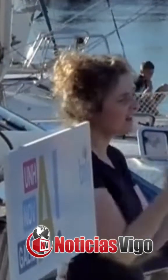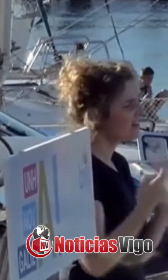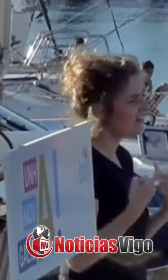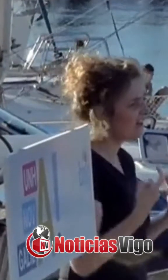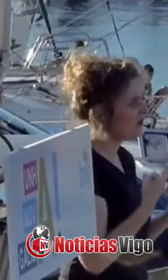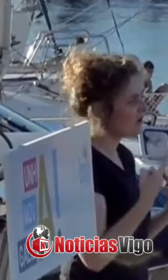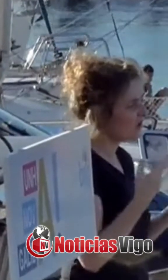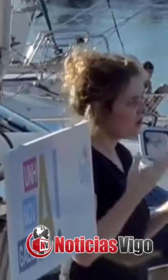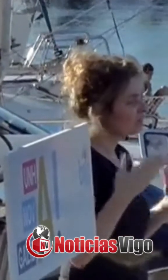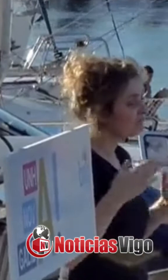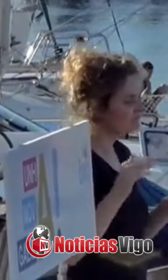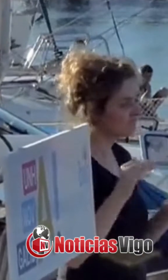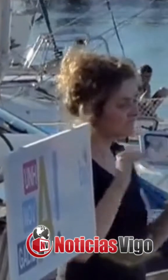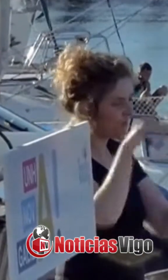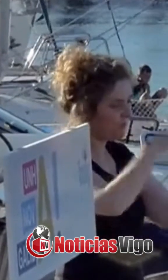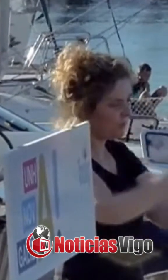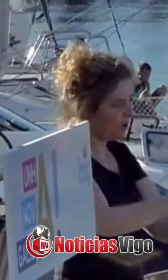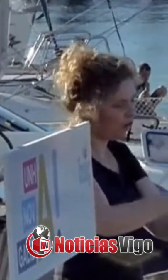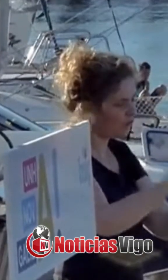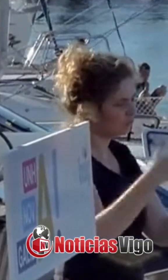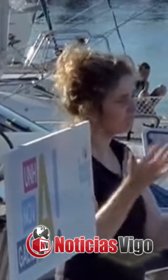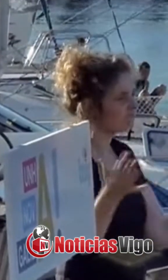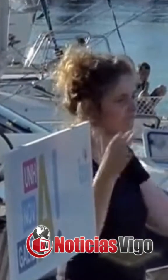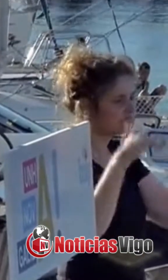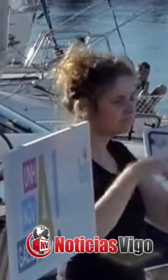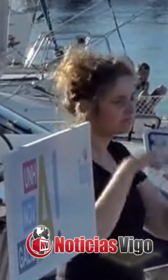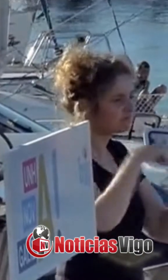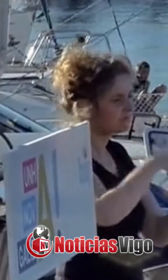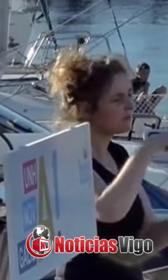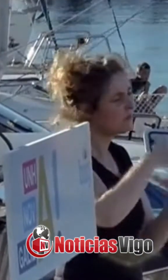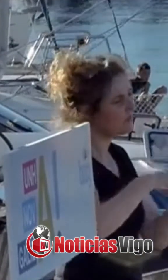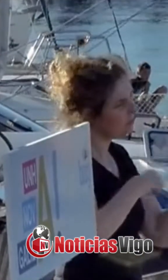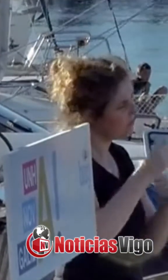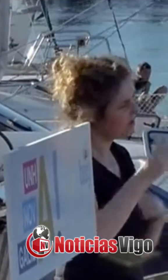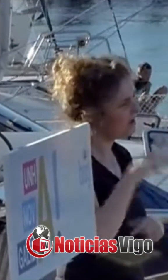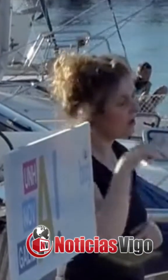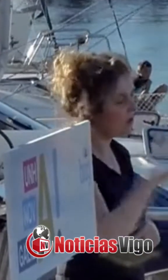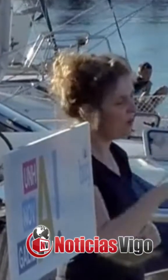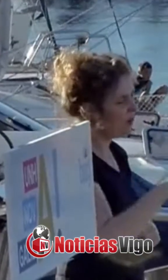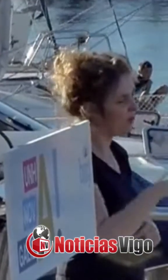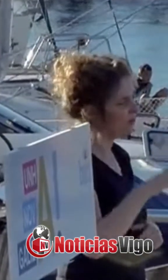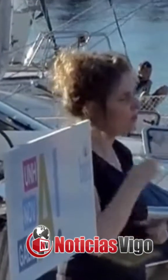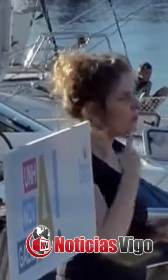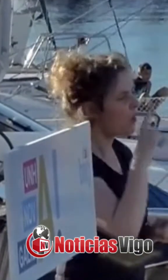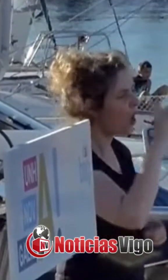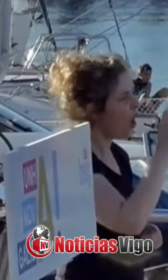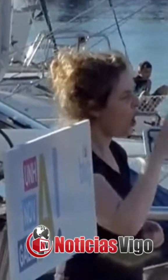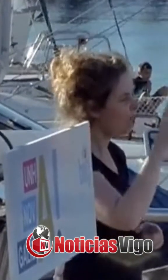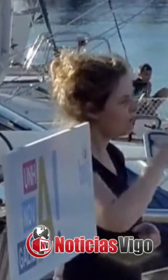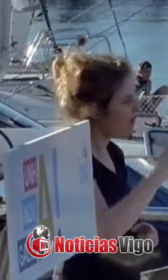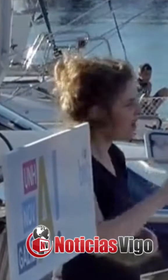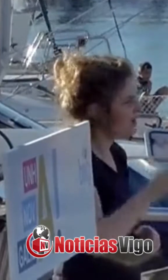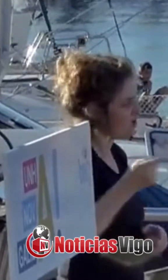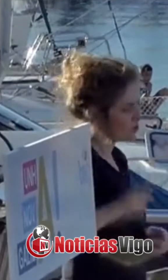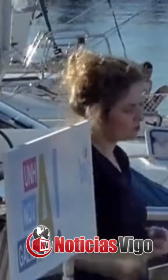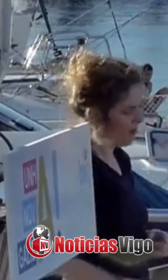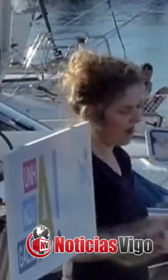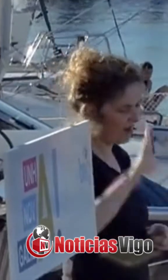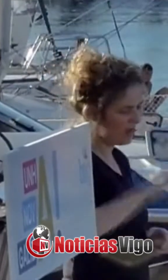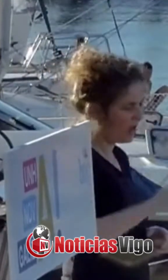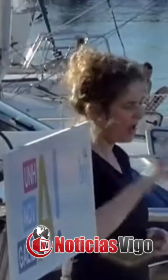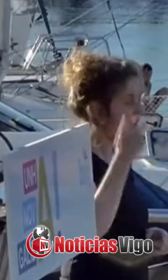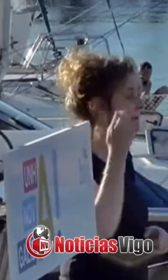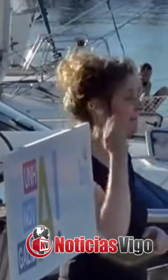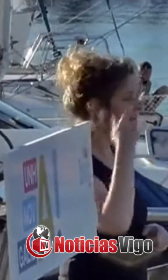que concentren o voto no Bloque Nacionalista Galego, para deixar de ser un país low cost, de baixos salarios, de baixas